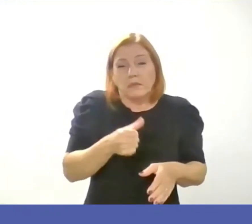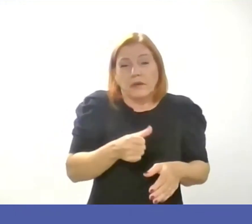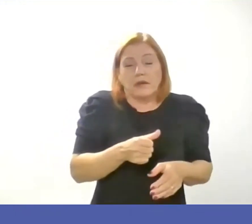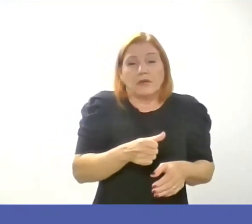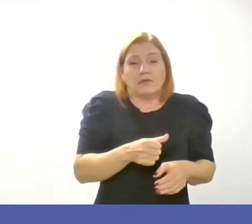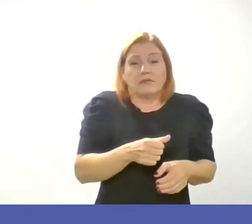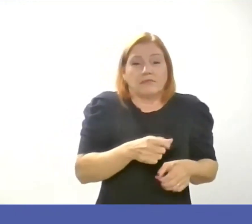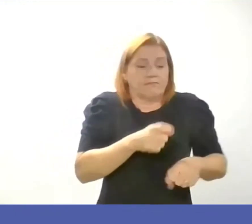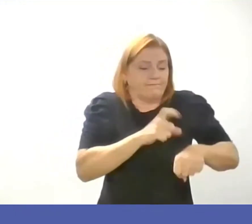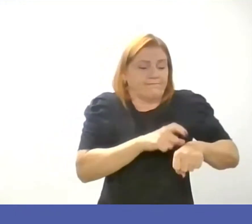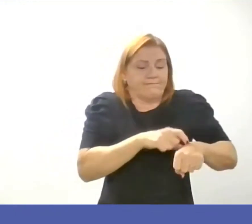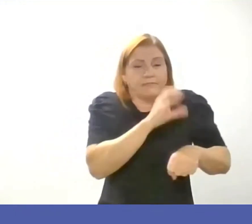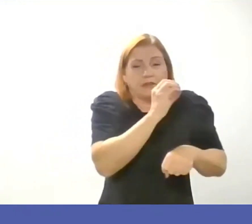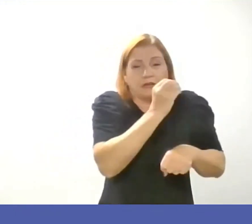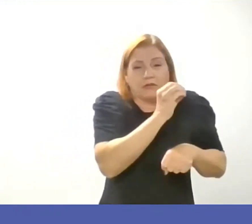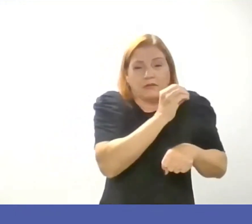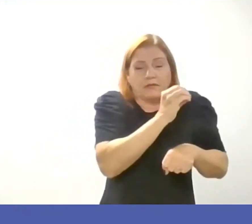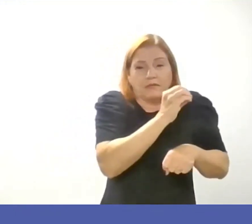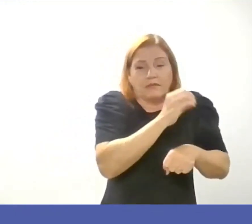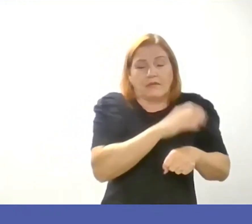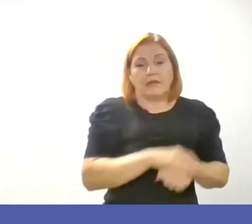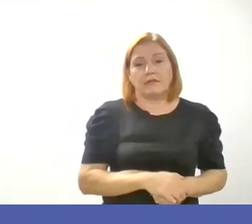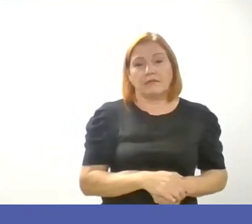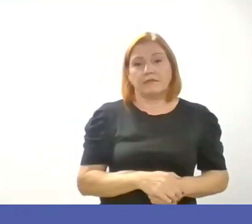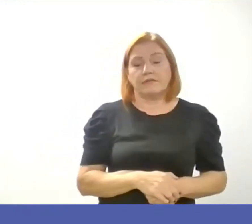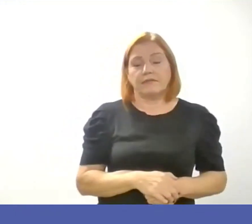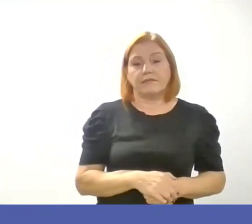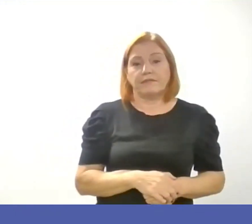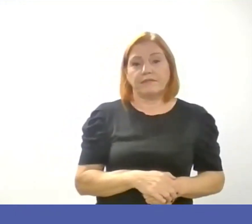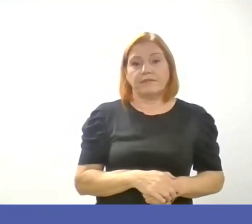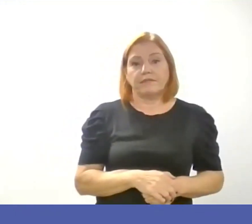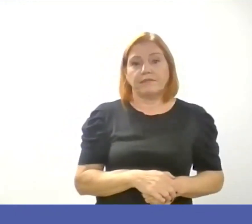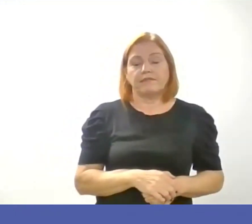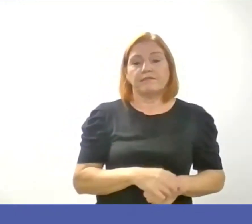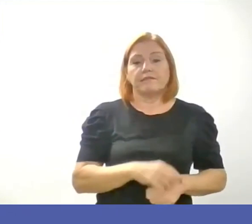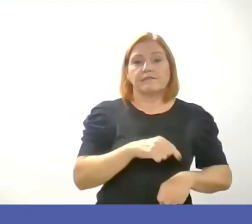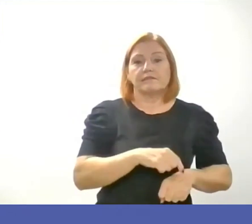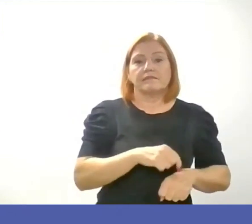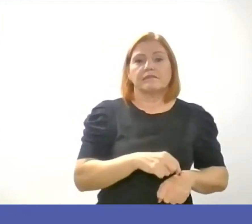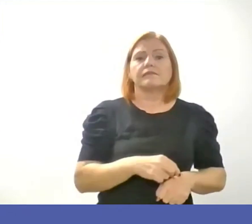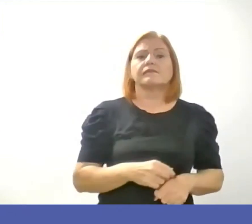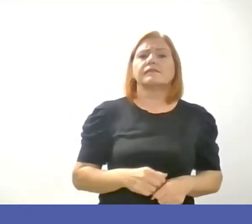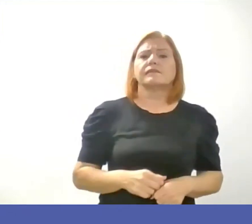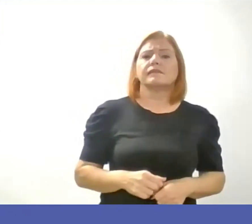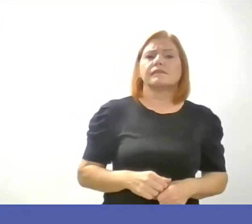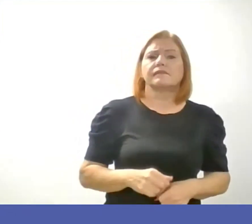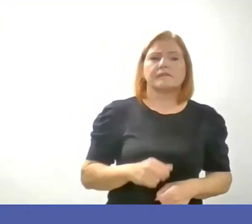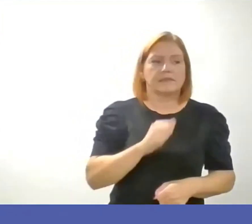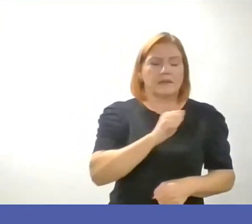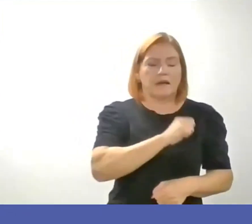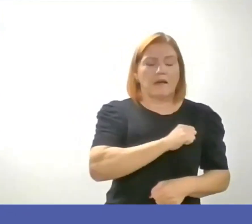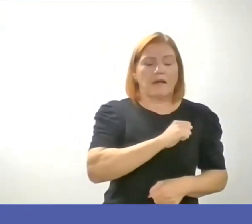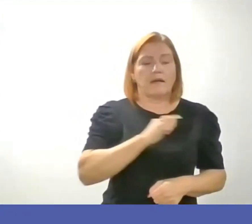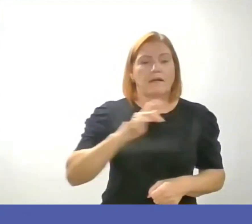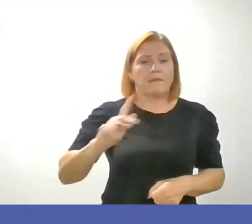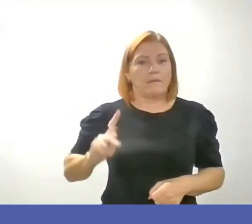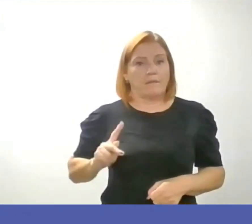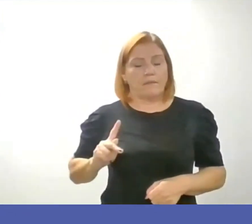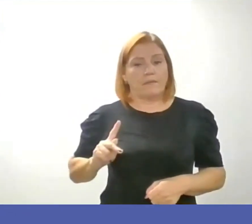são os trabalhadores que são os 12 apóstolos, e com todos os servos que ali